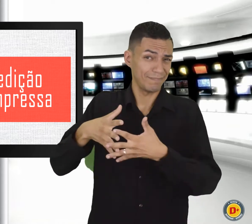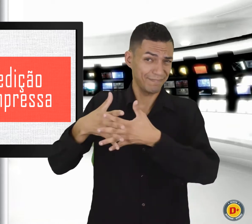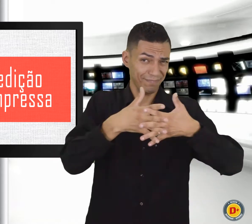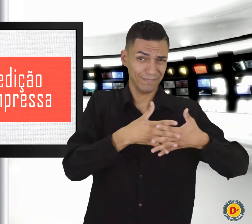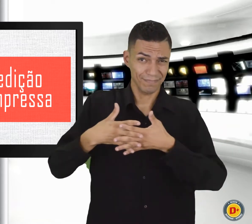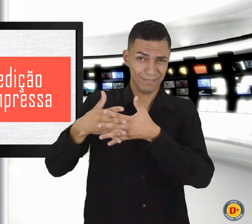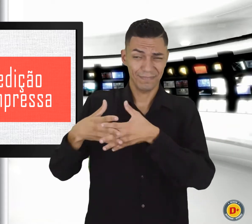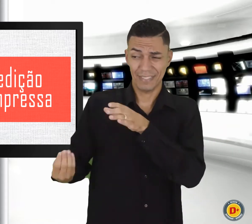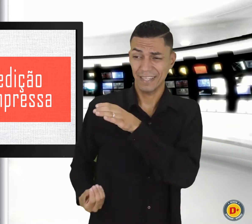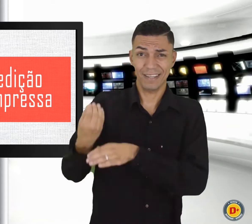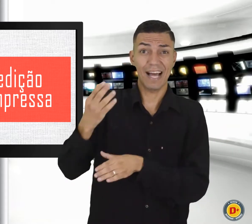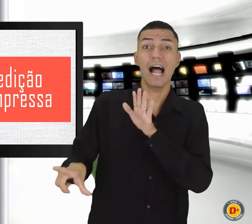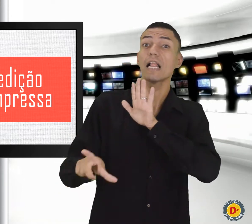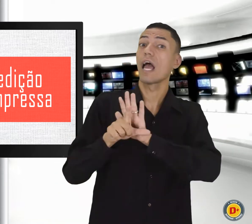regulamentada por lei federal em